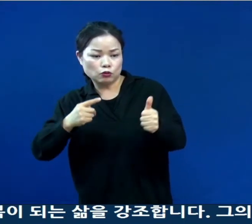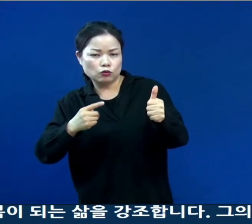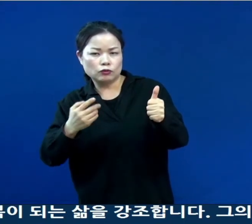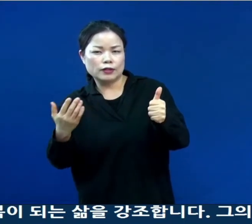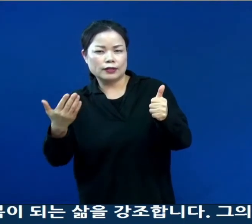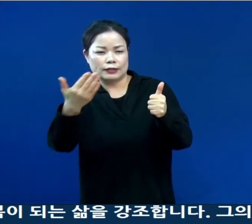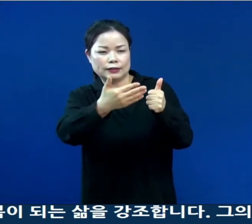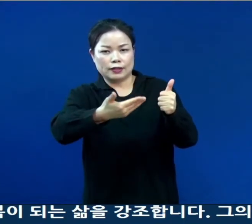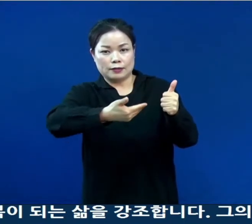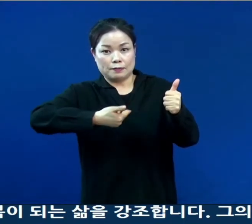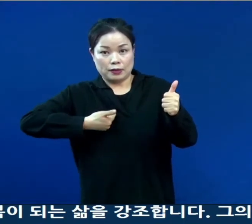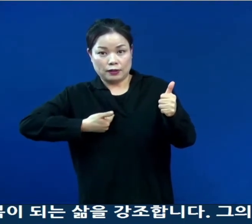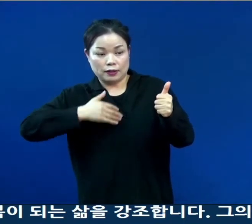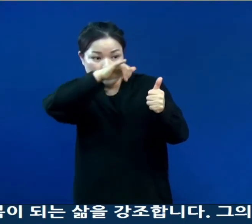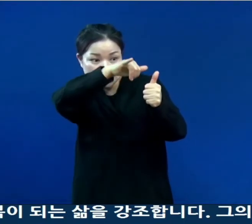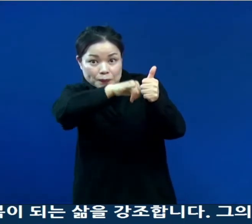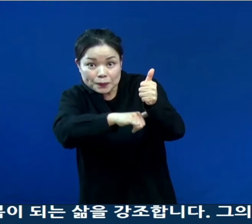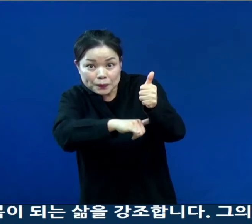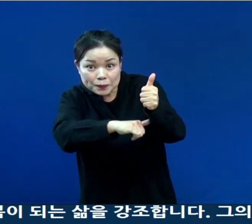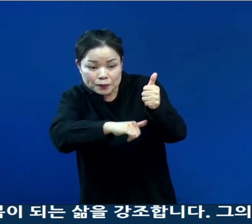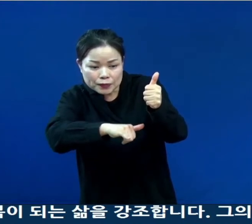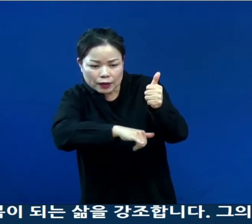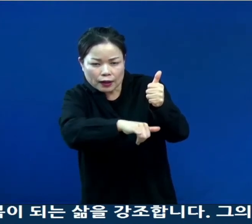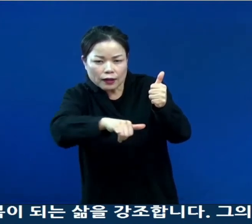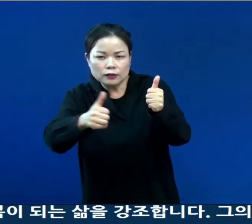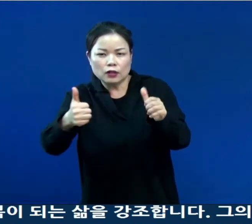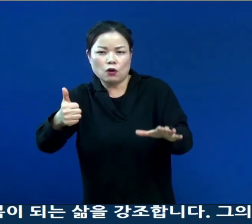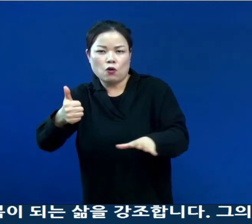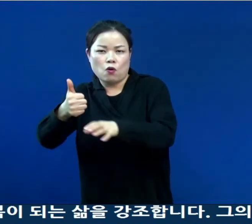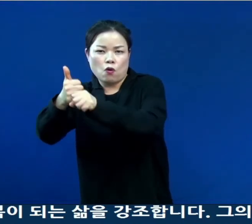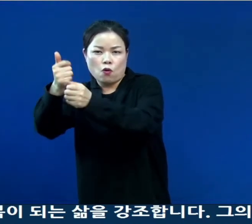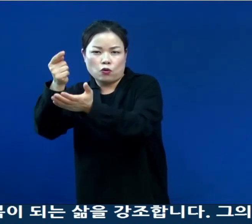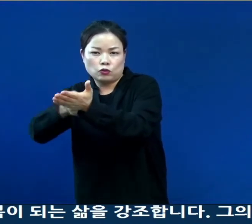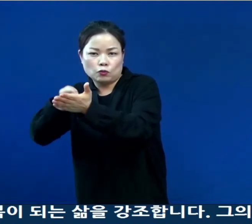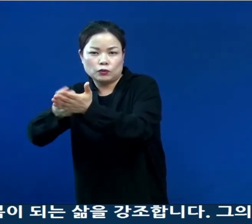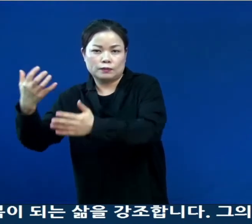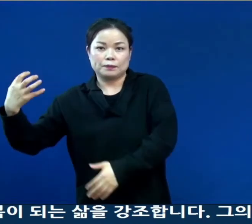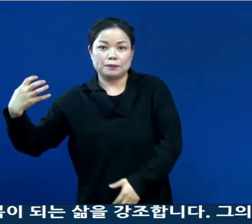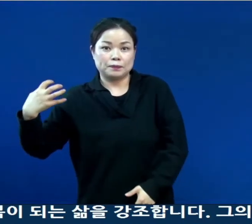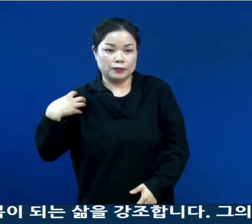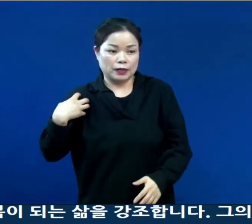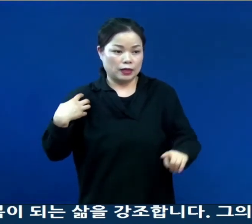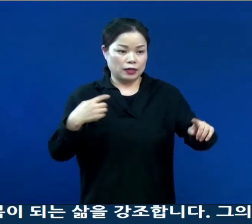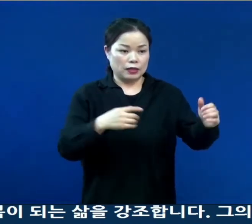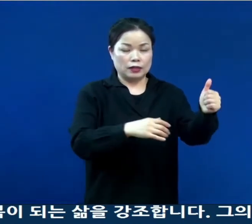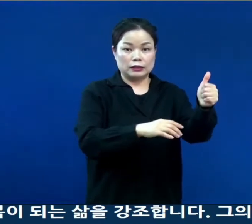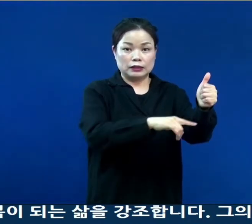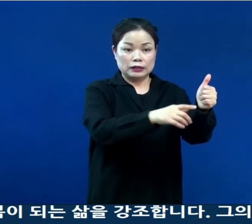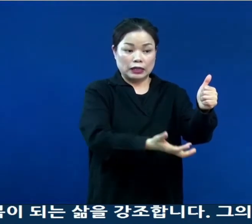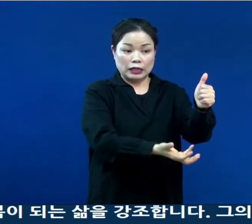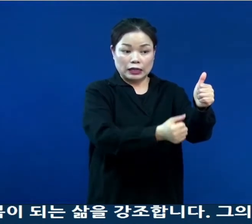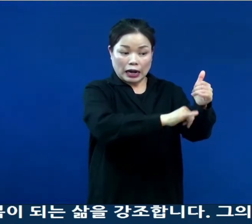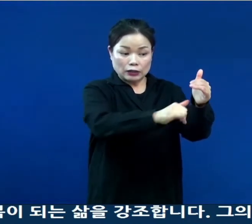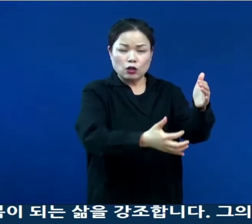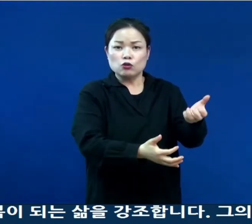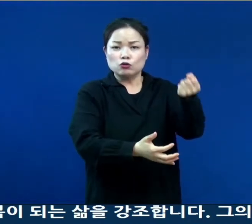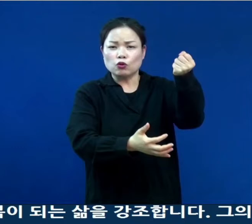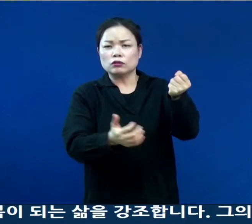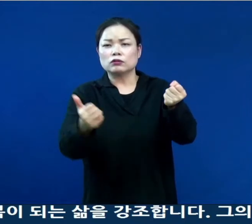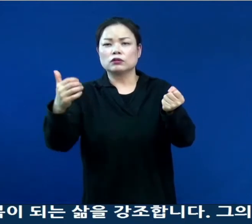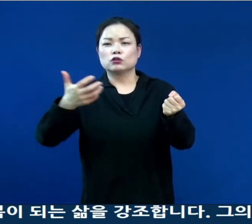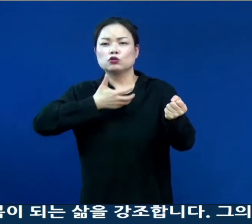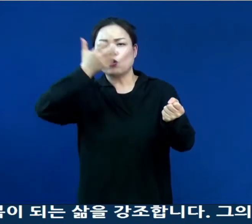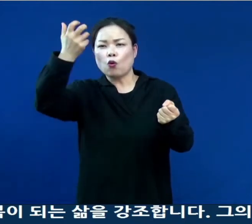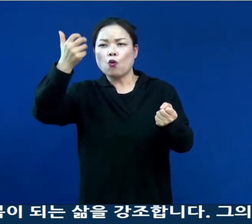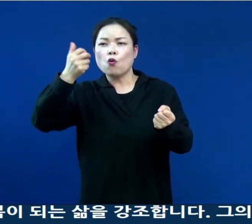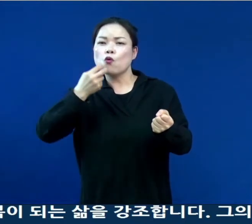은혜를 입어 섬김에 그가 요셉을 가정총무로 삼고 자기 소유를 그의 손에 위탁하니 그가